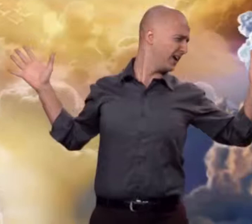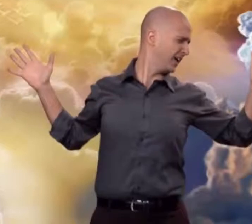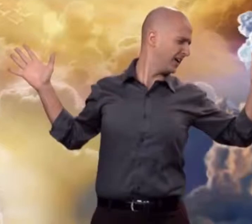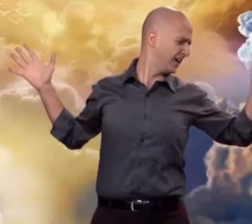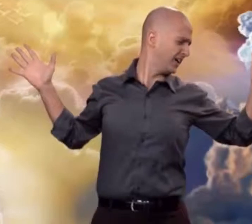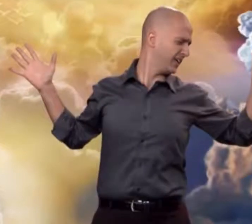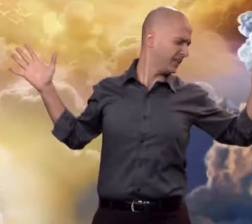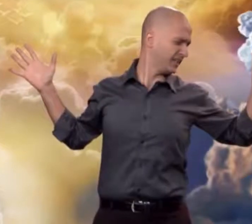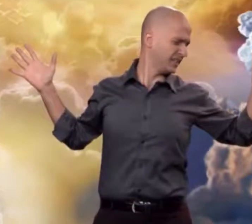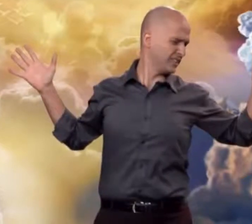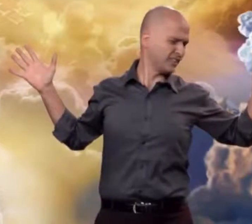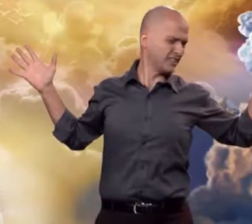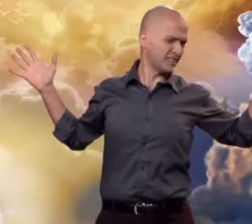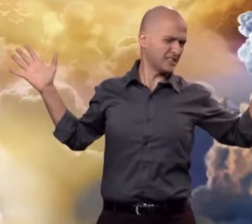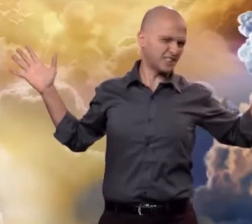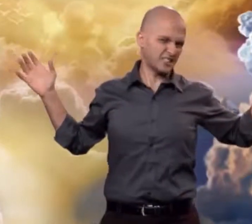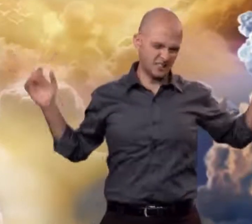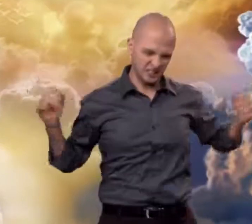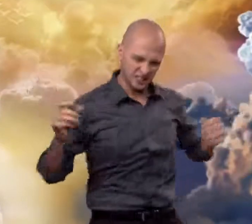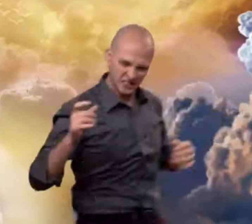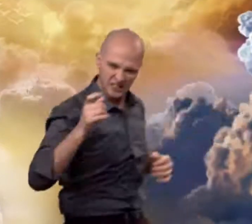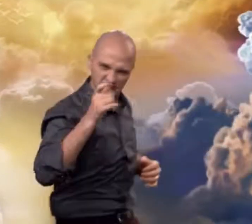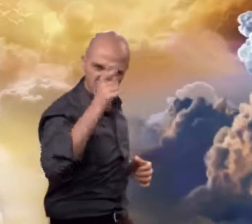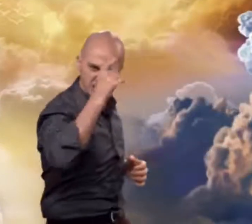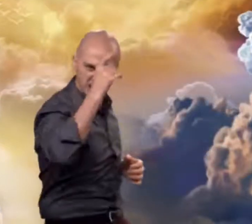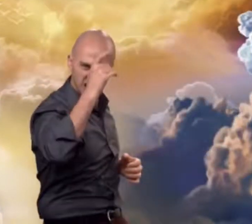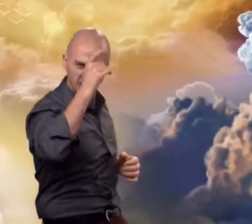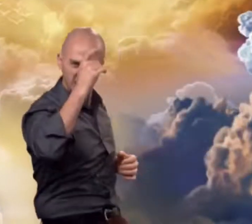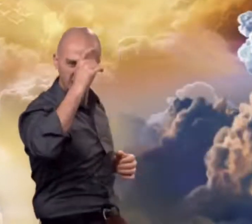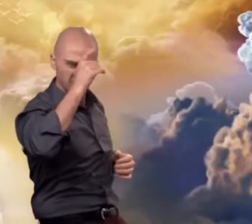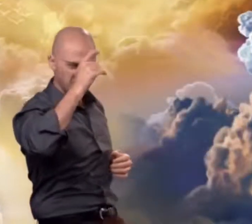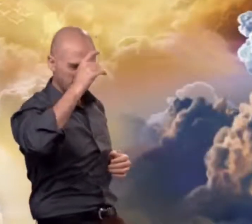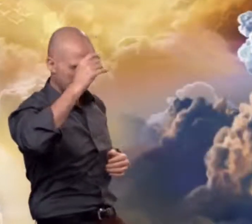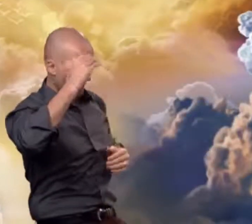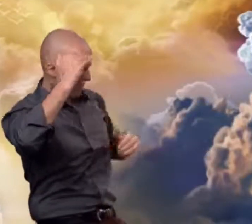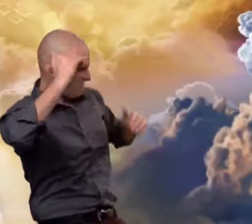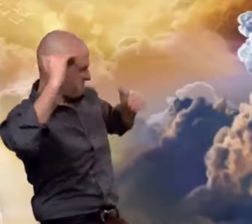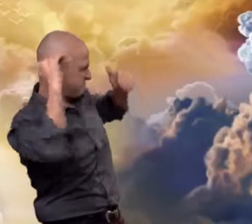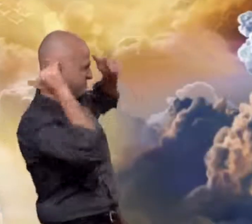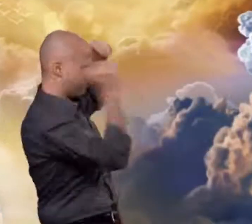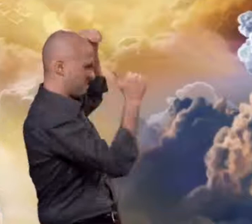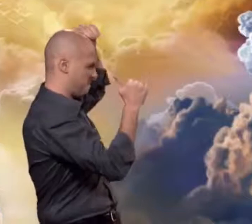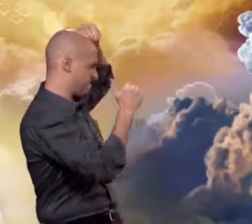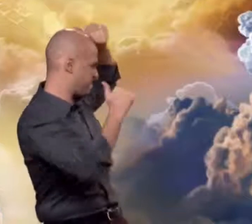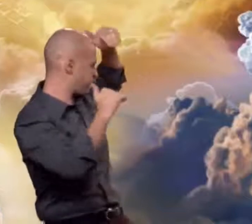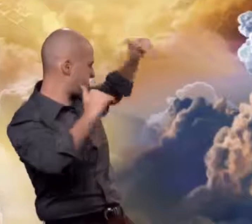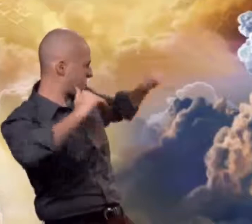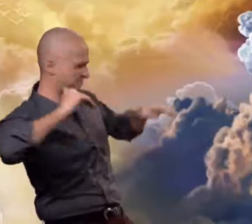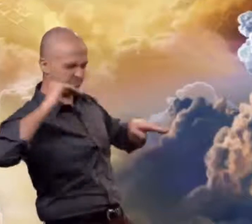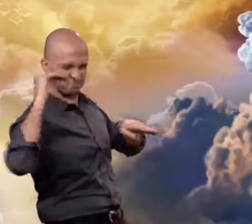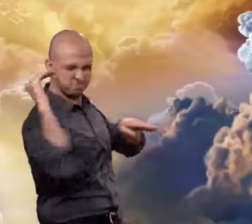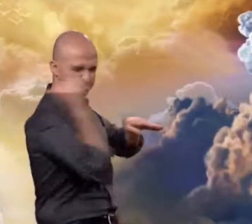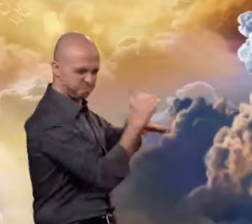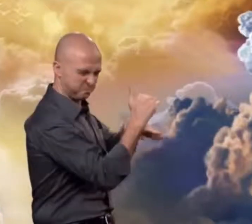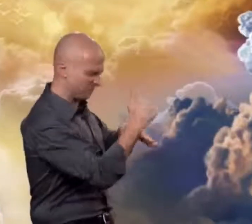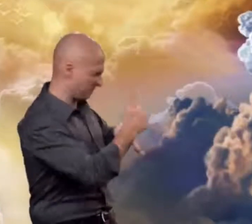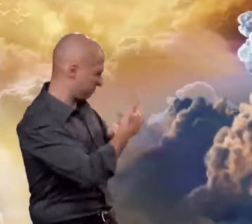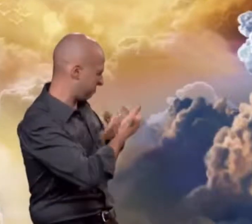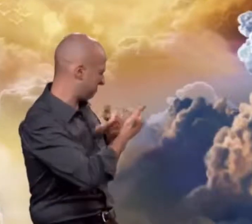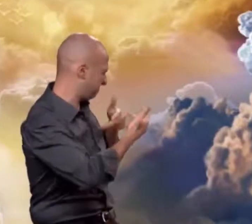a lei de Deus é imutável. A morte de Cristo prova que ela não pode ser modificada e demonstra que a justiça e